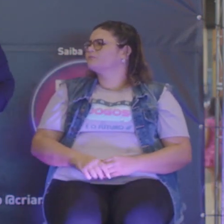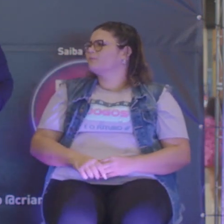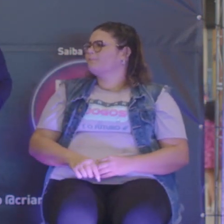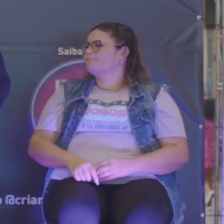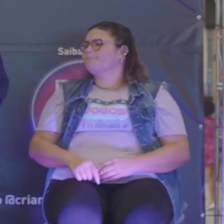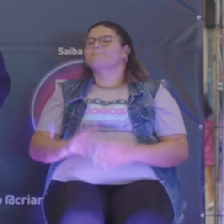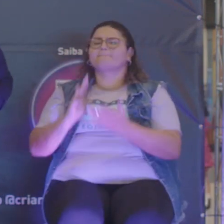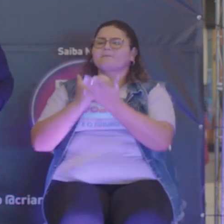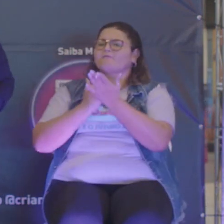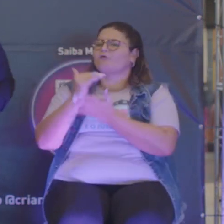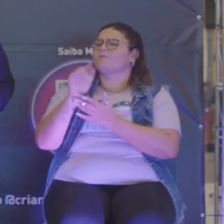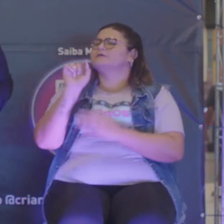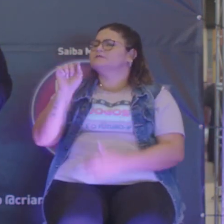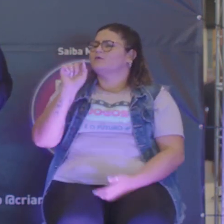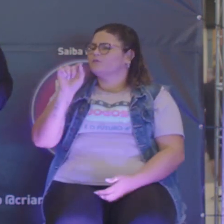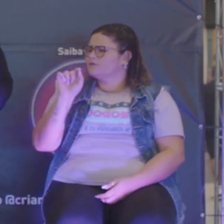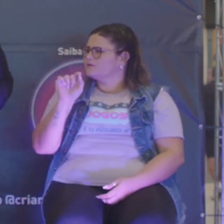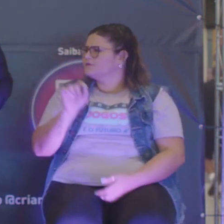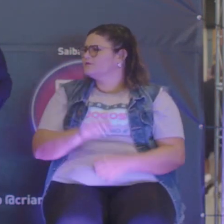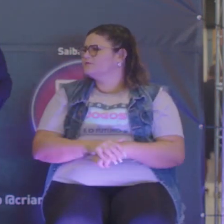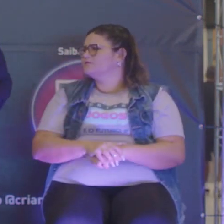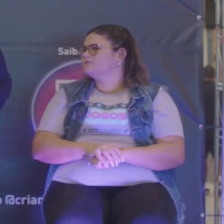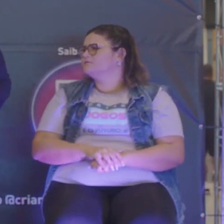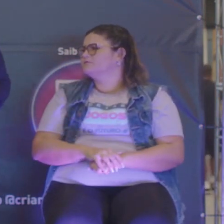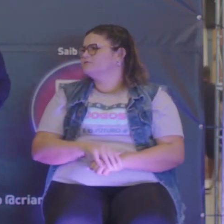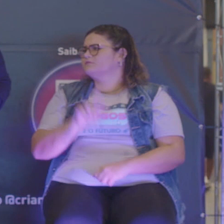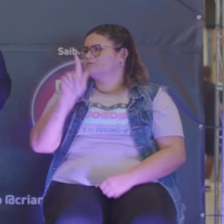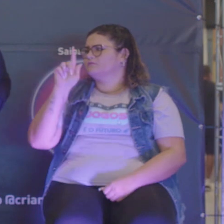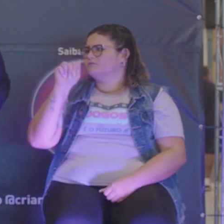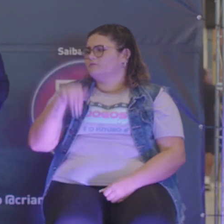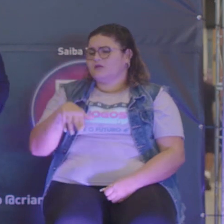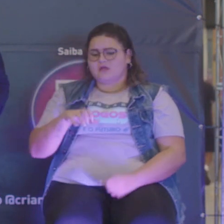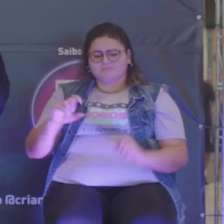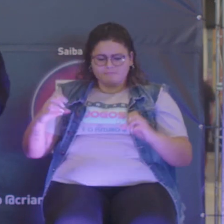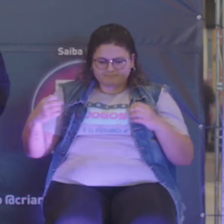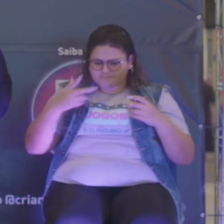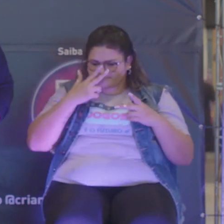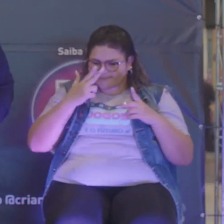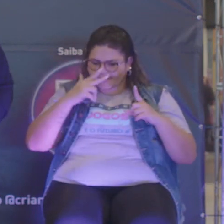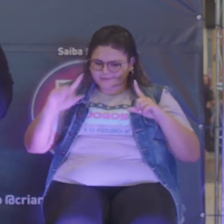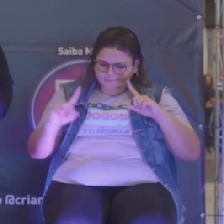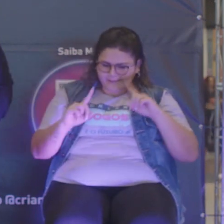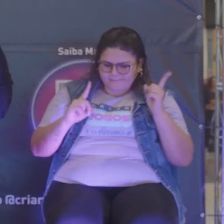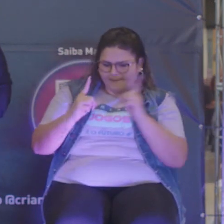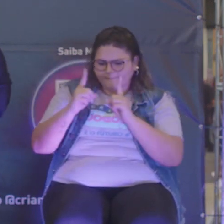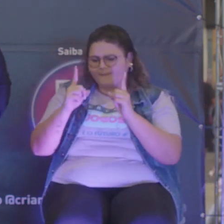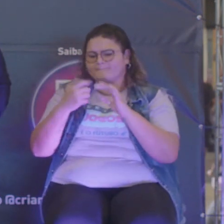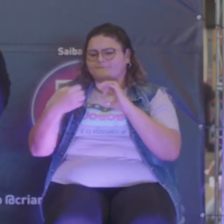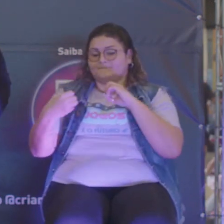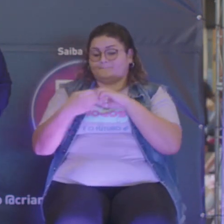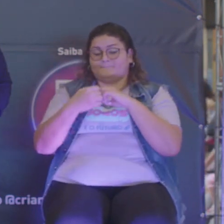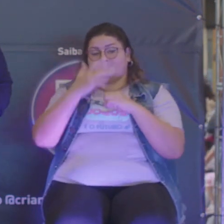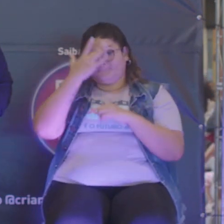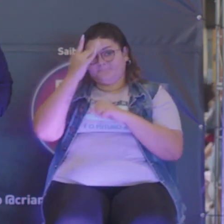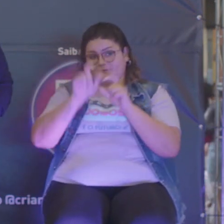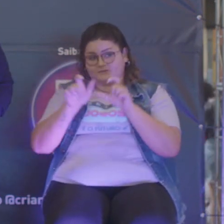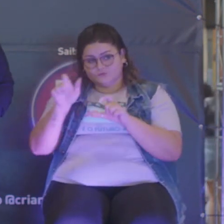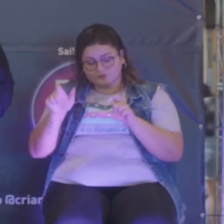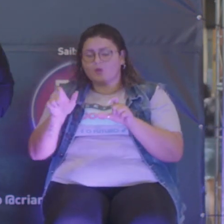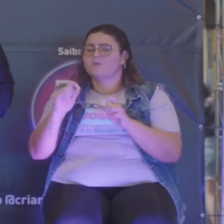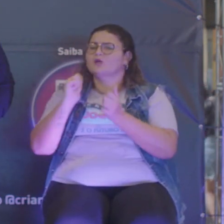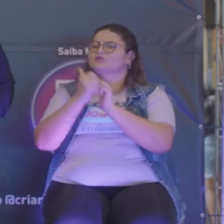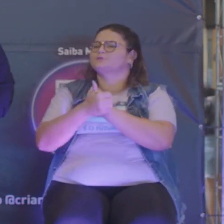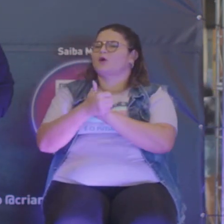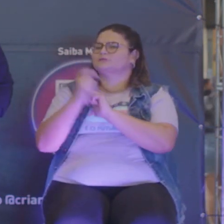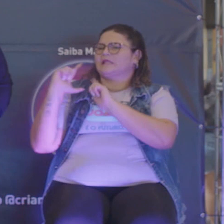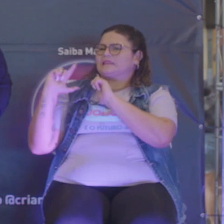de uma coisa que não tem como falar. O game aproxima as pessoas. Hoje a gente fala, por exemplo, de um esporte tradicional